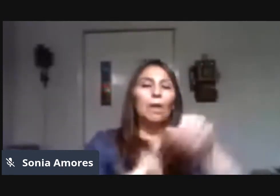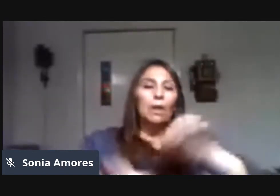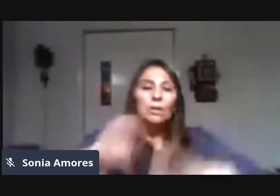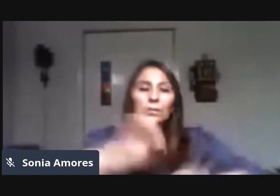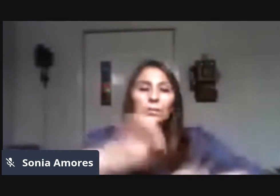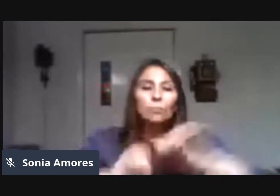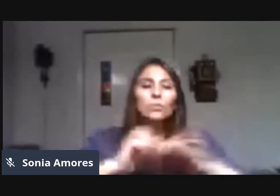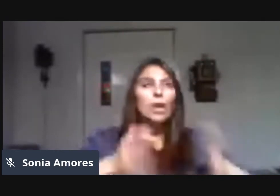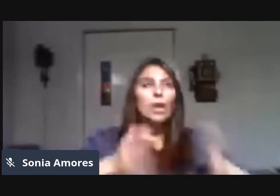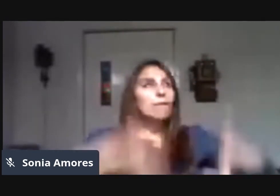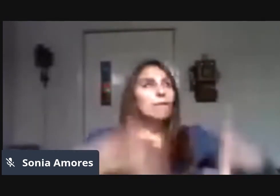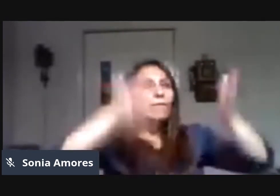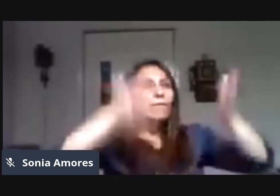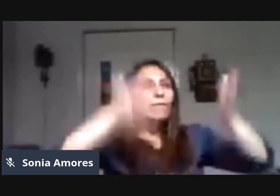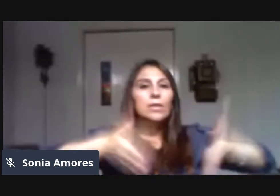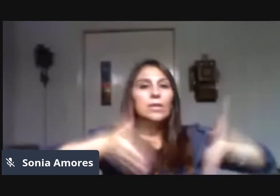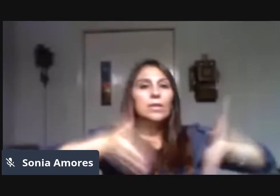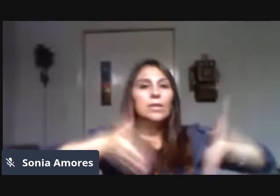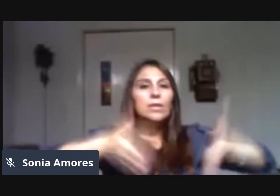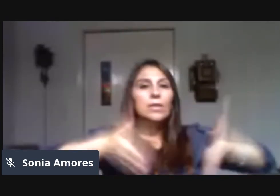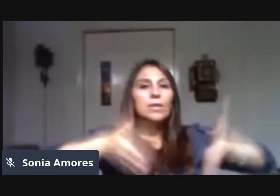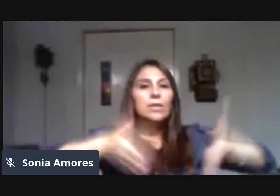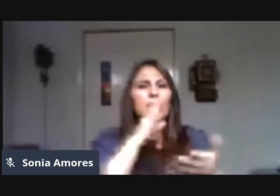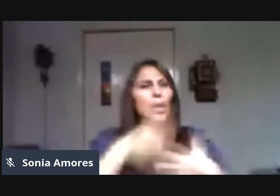donde son dueños grandes